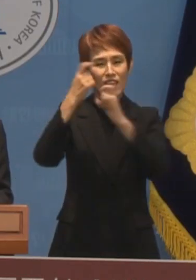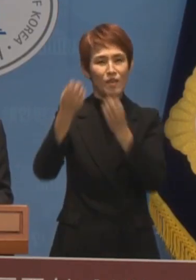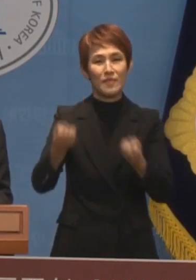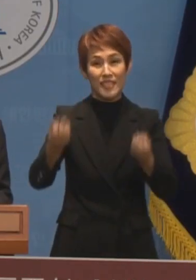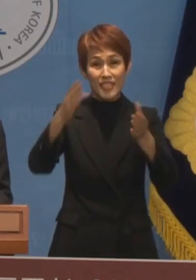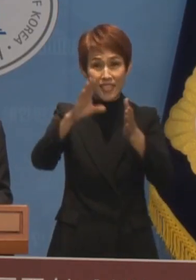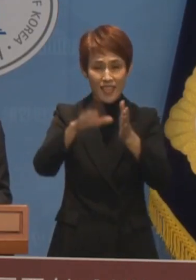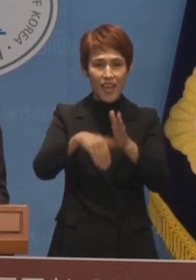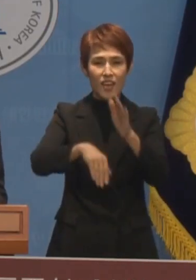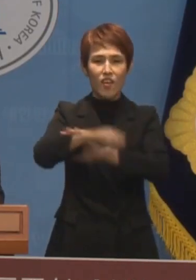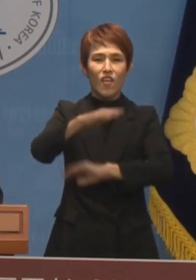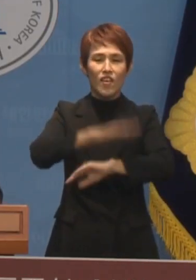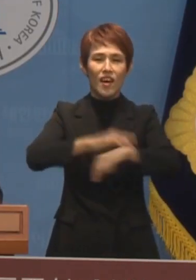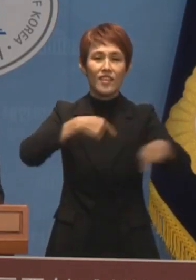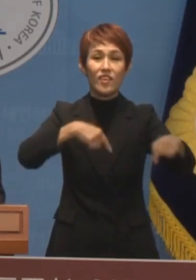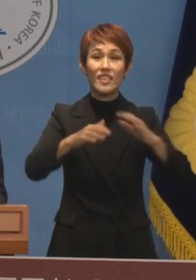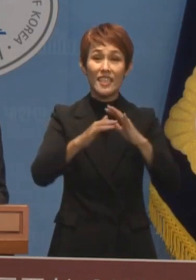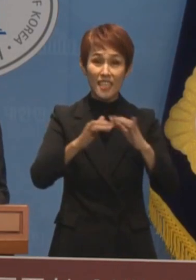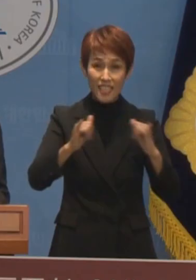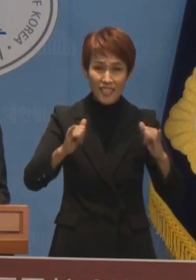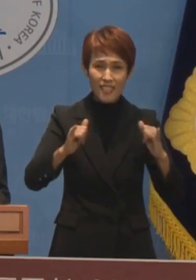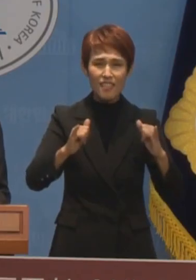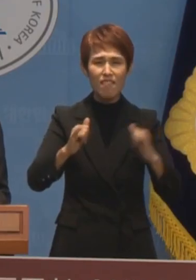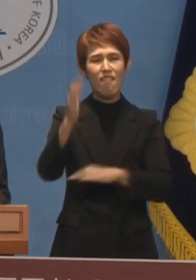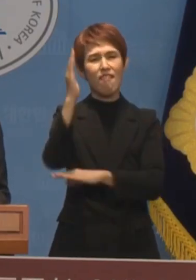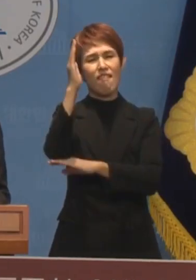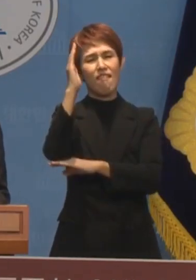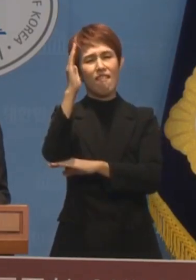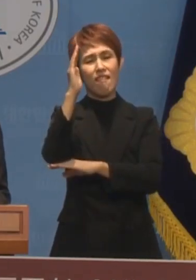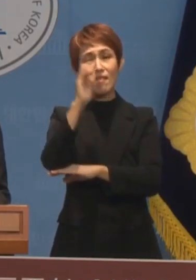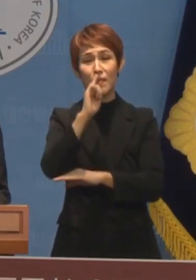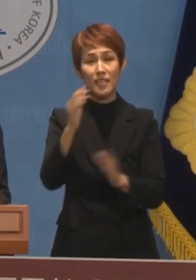여야 정치인들이 앞다투어 한 말입니다.